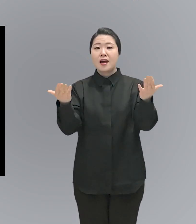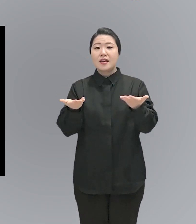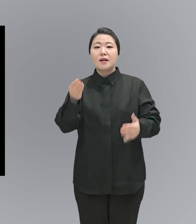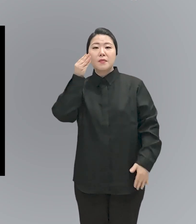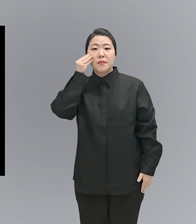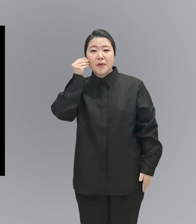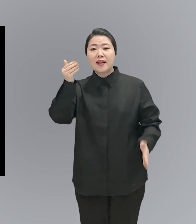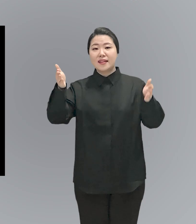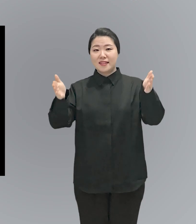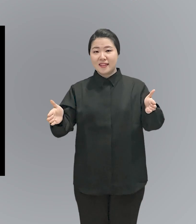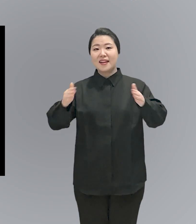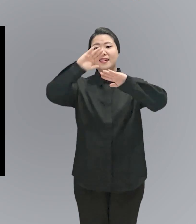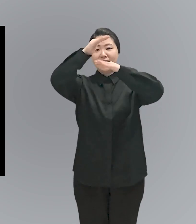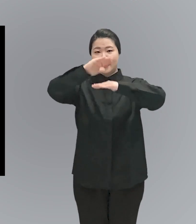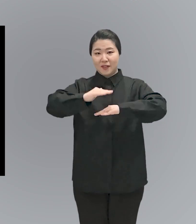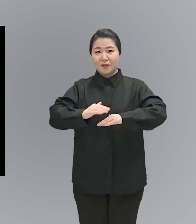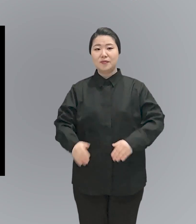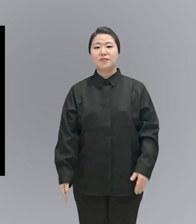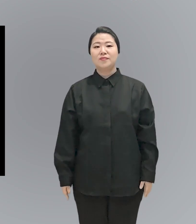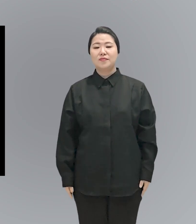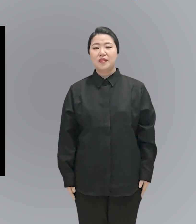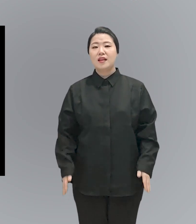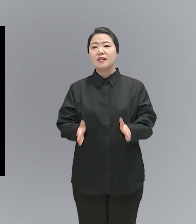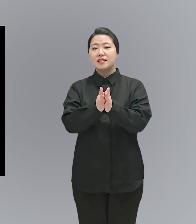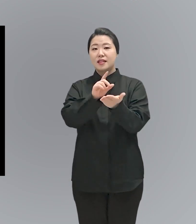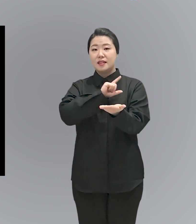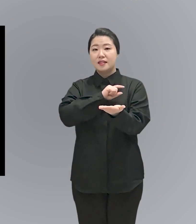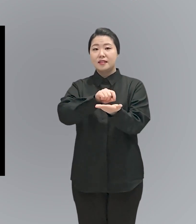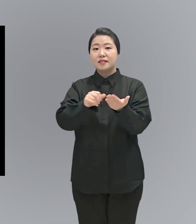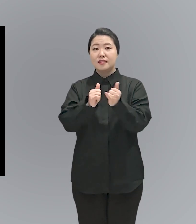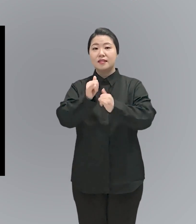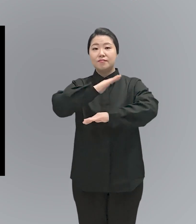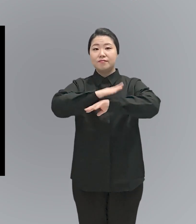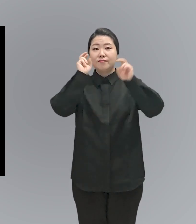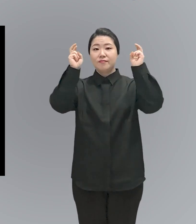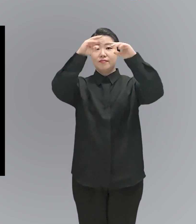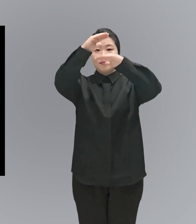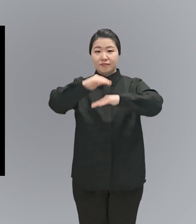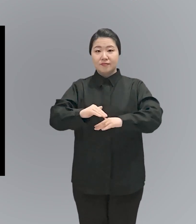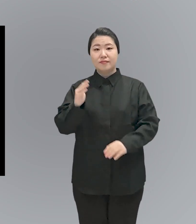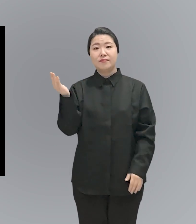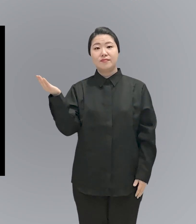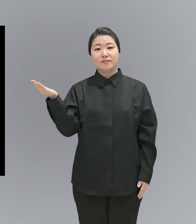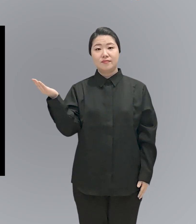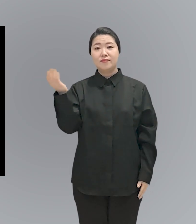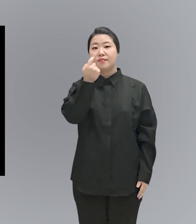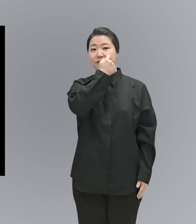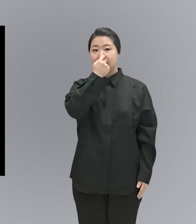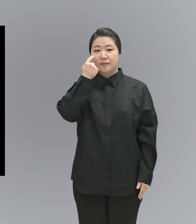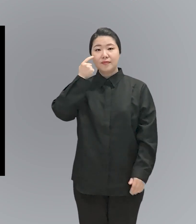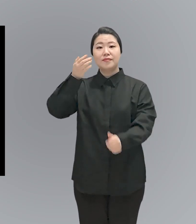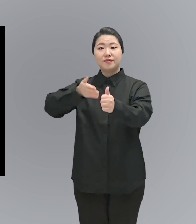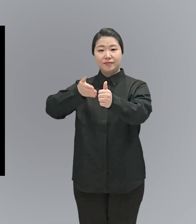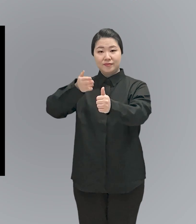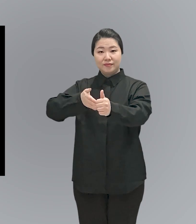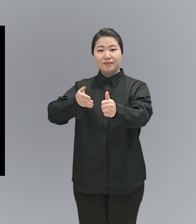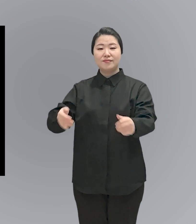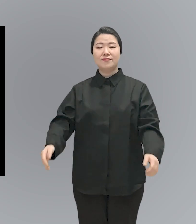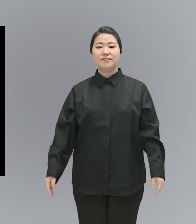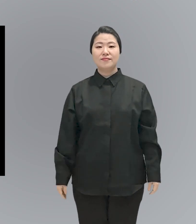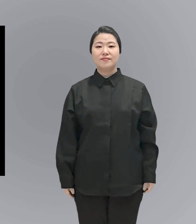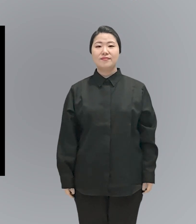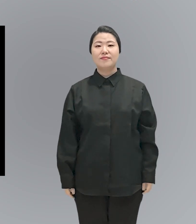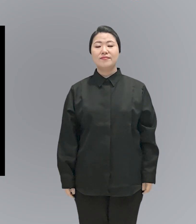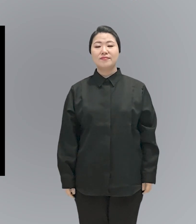몫을 하기까지. 도서명 신규 간호사 안내서. 저자 노은지.